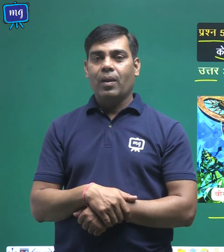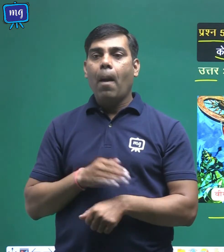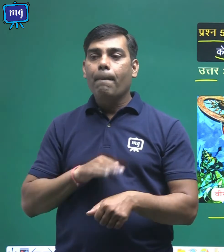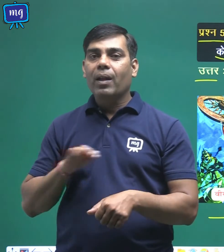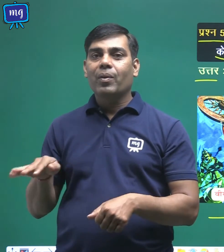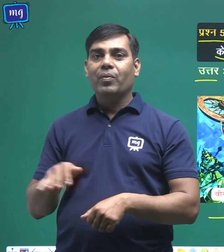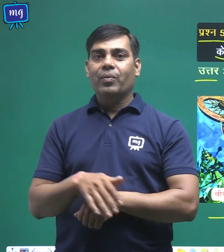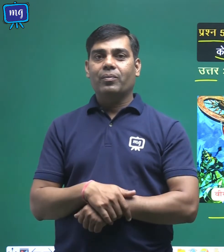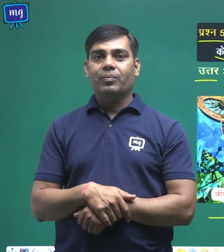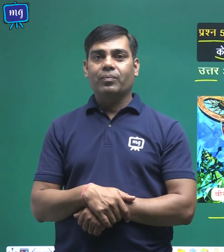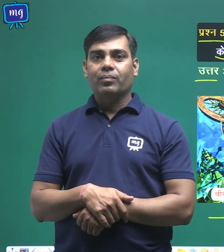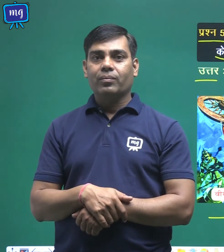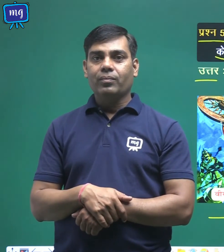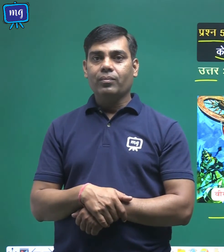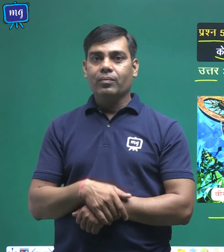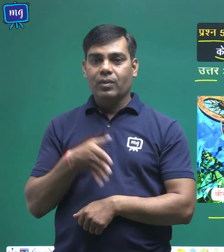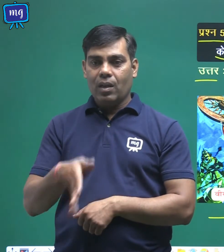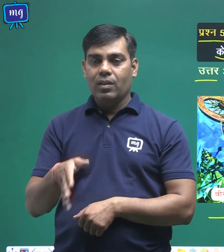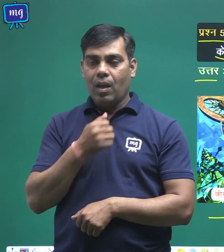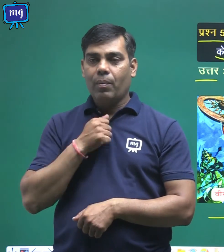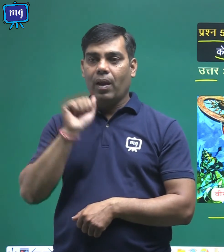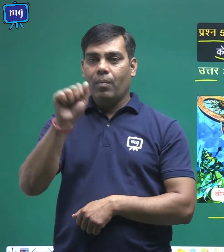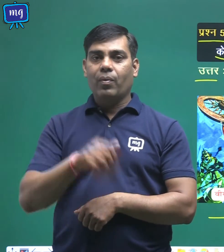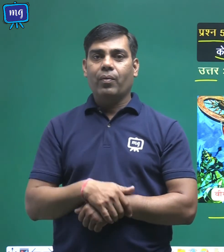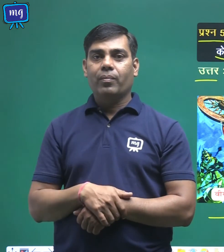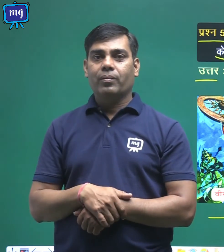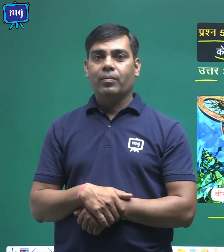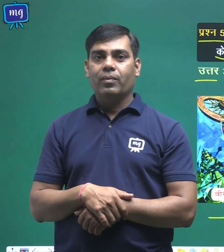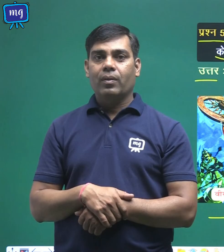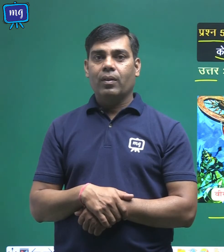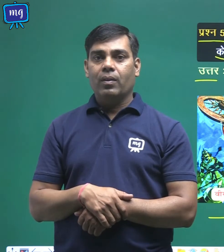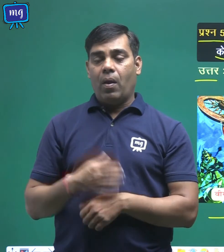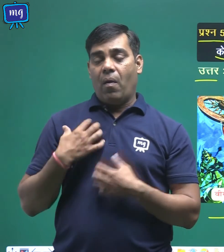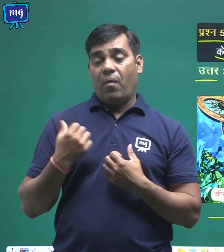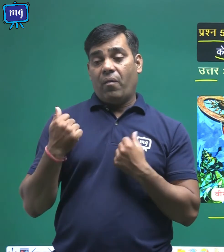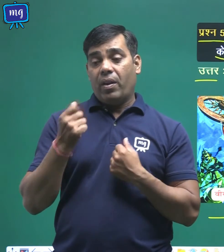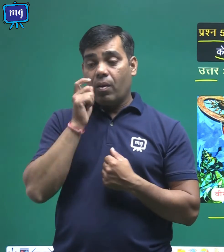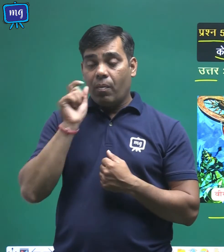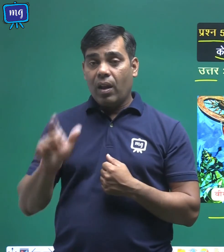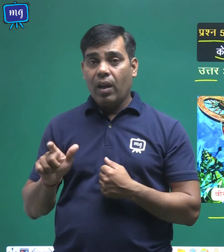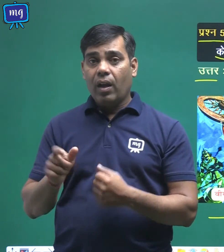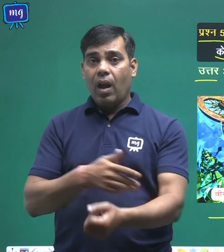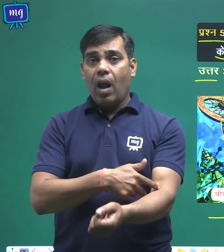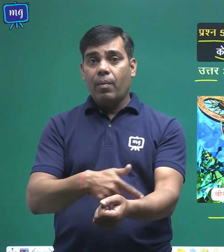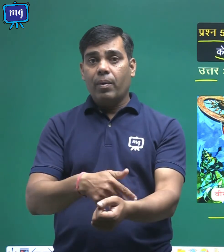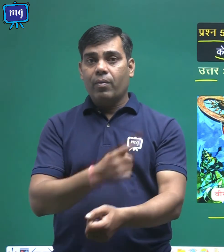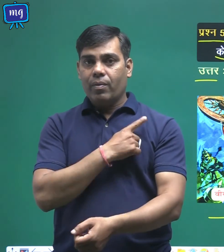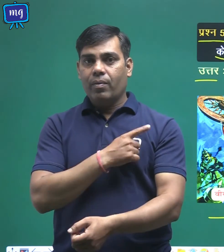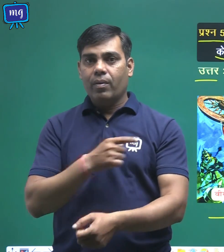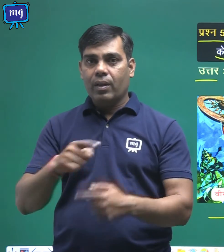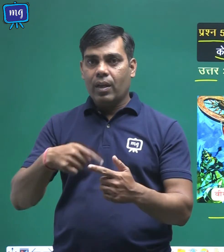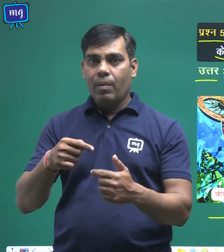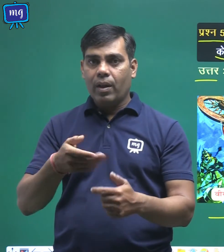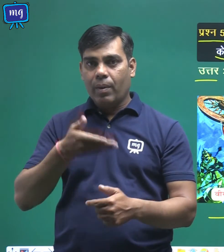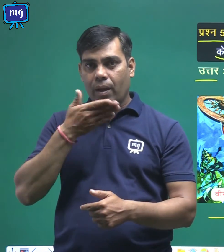प्यारे बच्चों, आज हमने आपको वीर बालक अभिमन्यु के बारे में